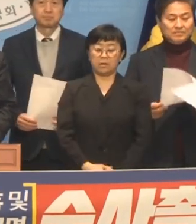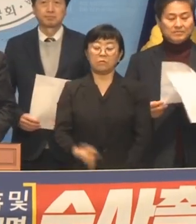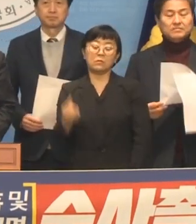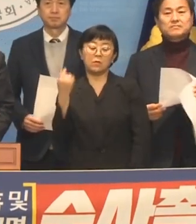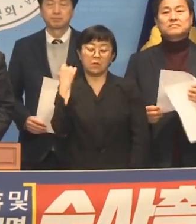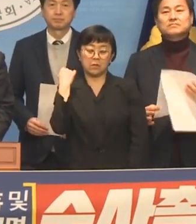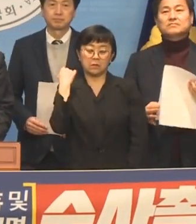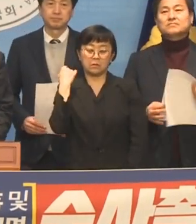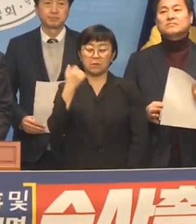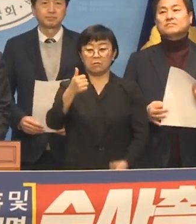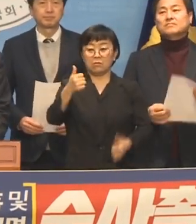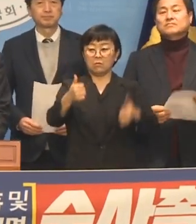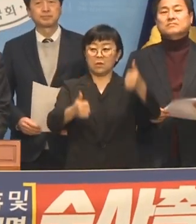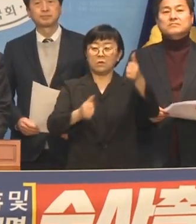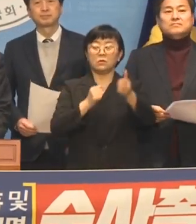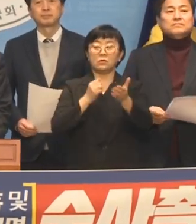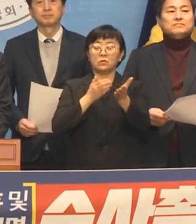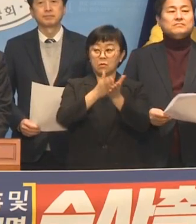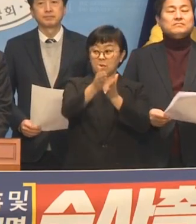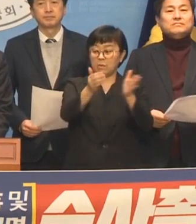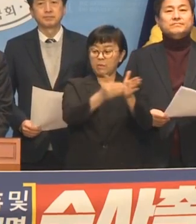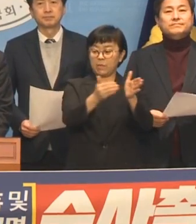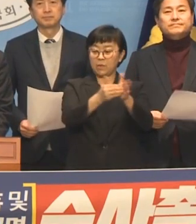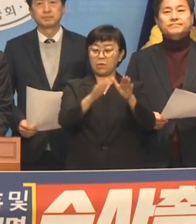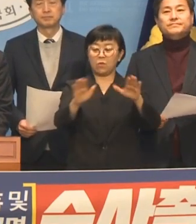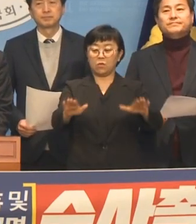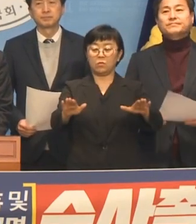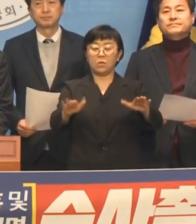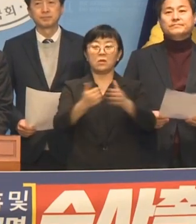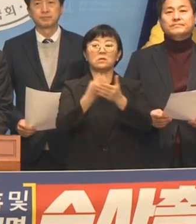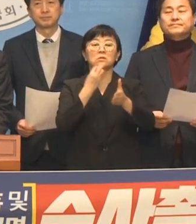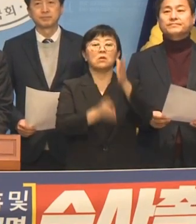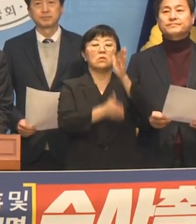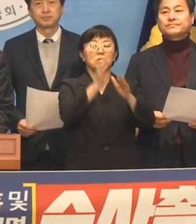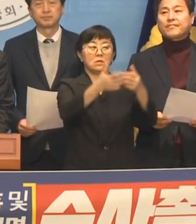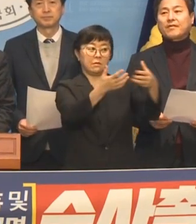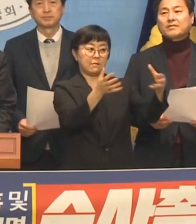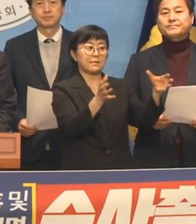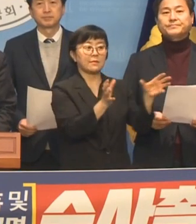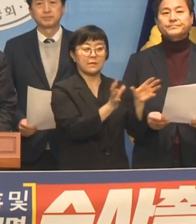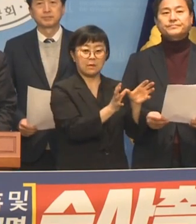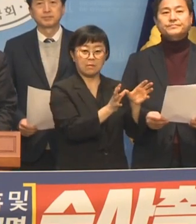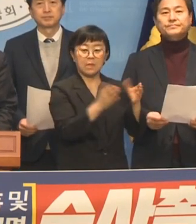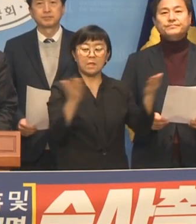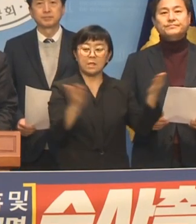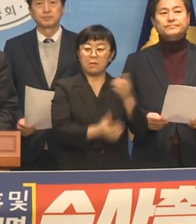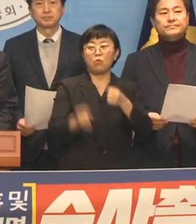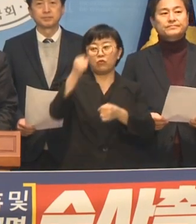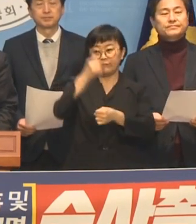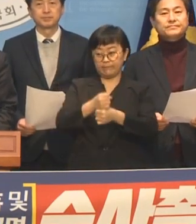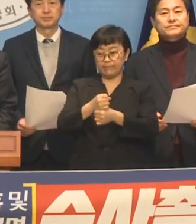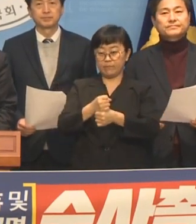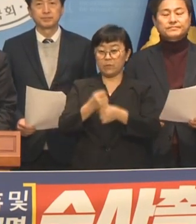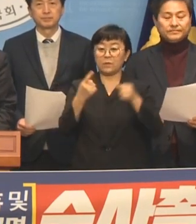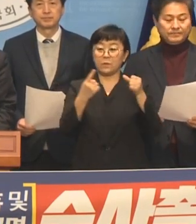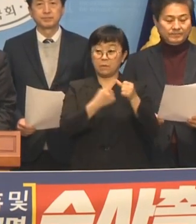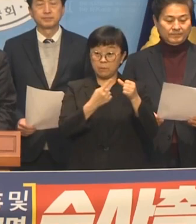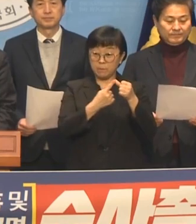어저께 이제 경선을 통과하고 오늘 서울시당 업무에 복귀했습니다. 첫